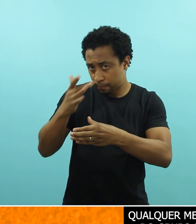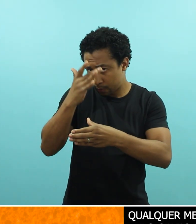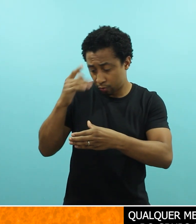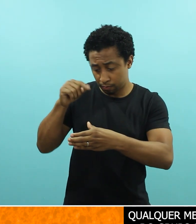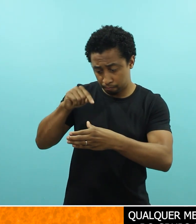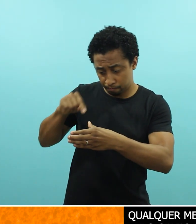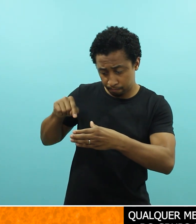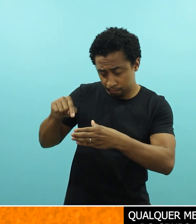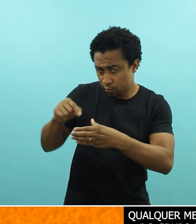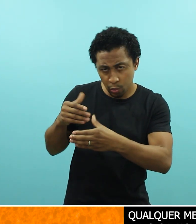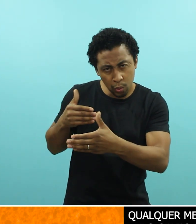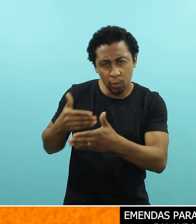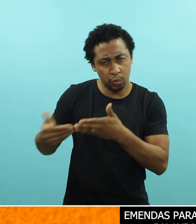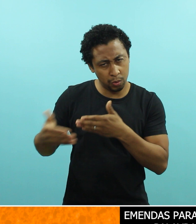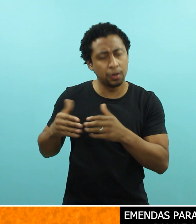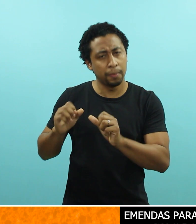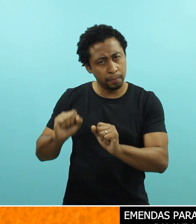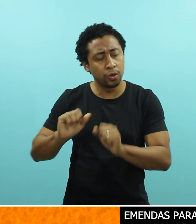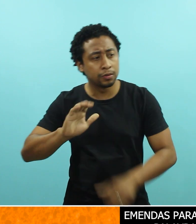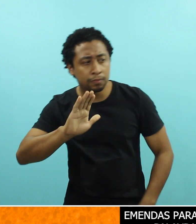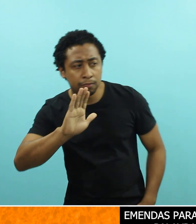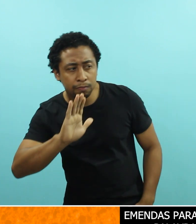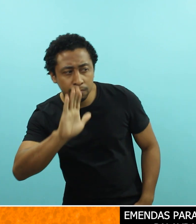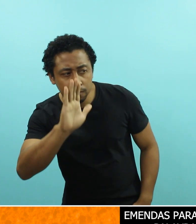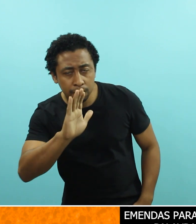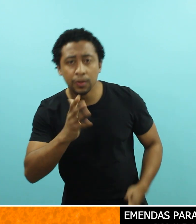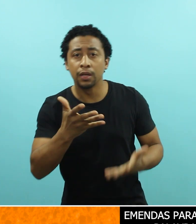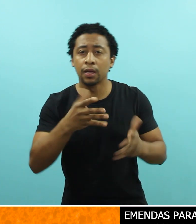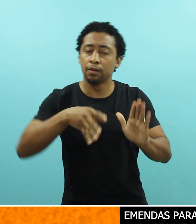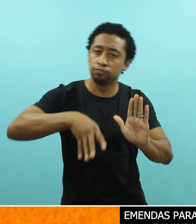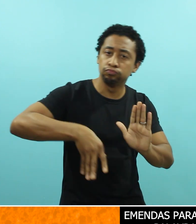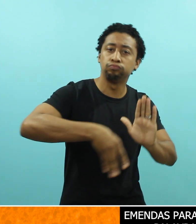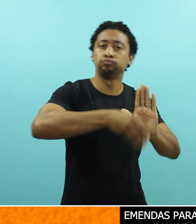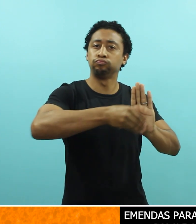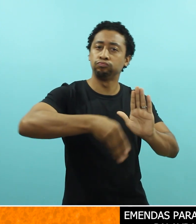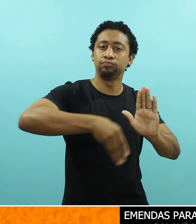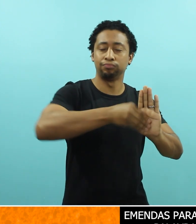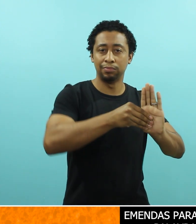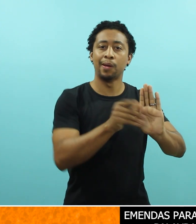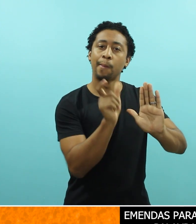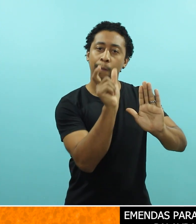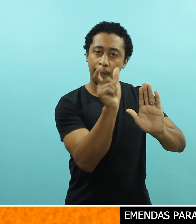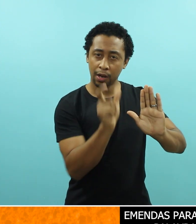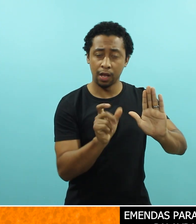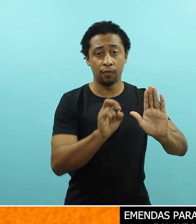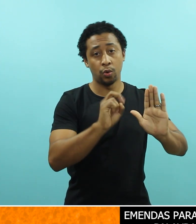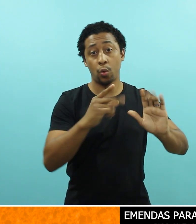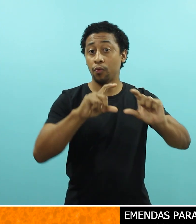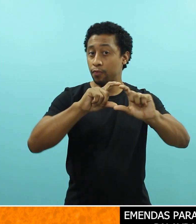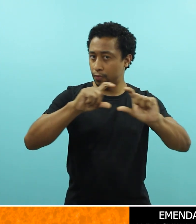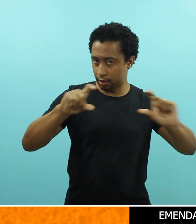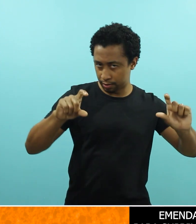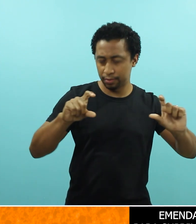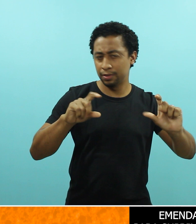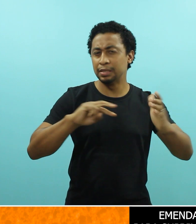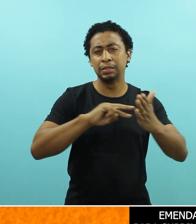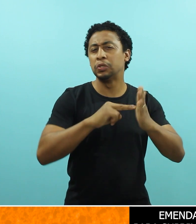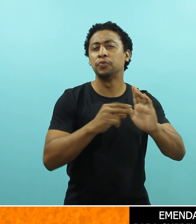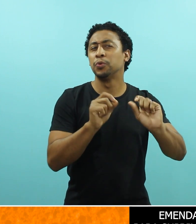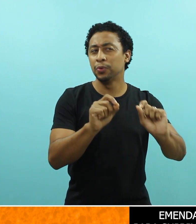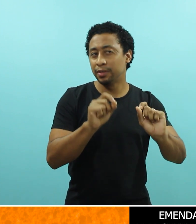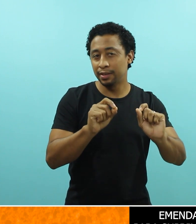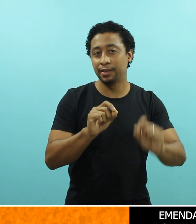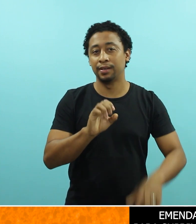do grupo poderá propor emendas para acrescentar-lhe palavras ou frases,